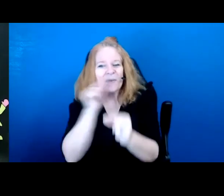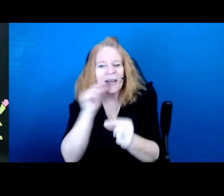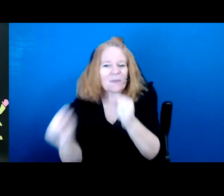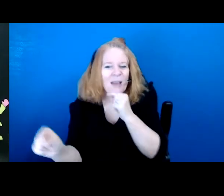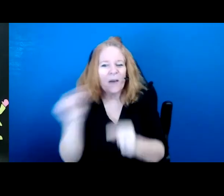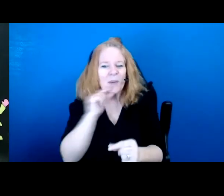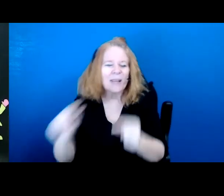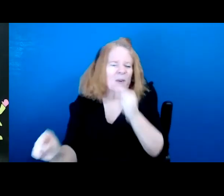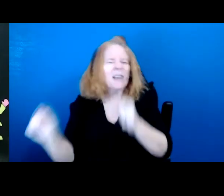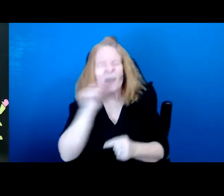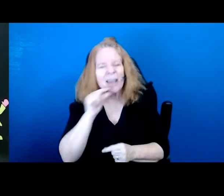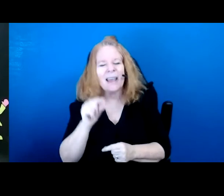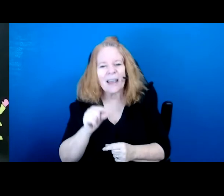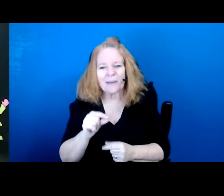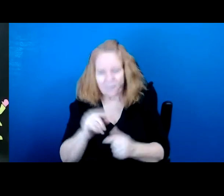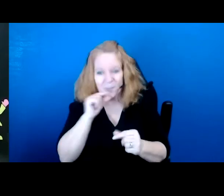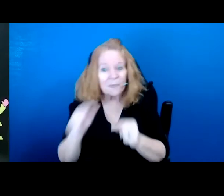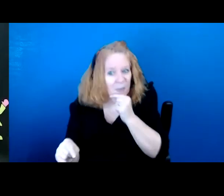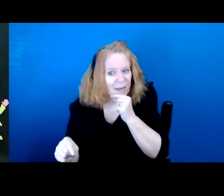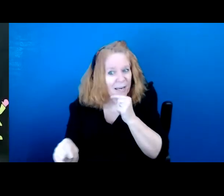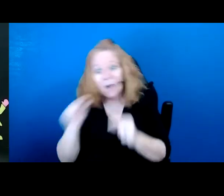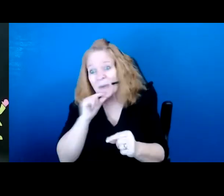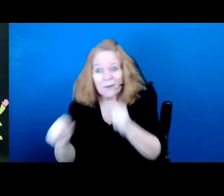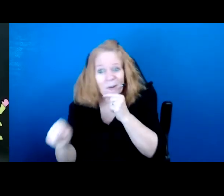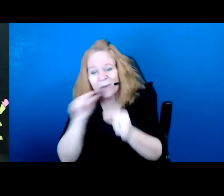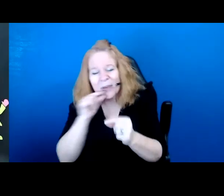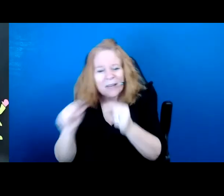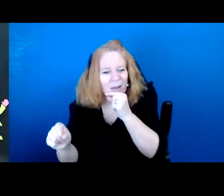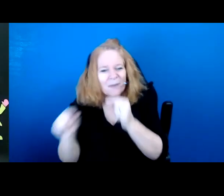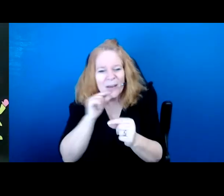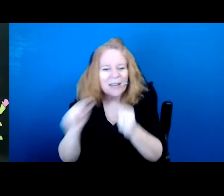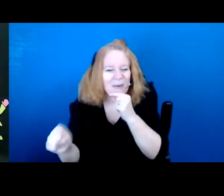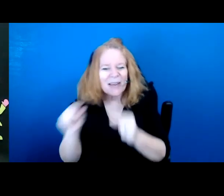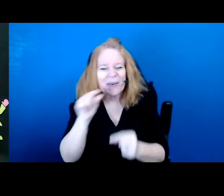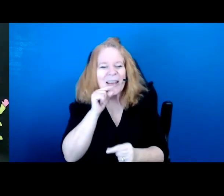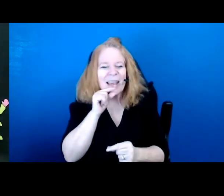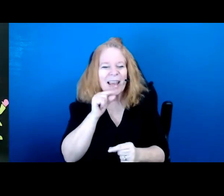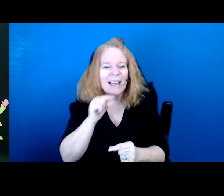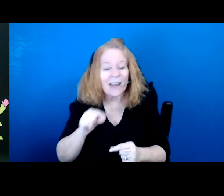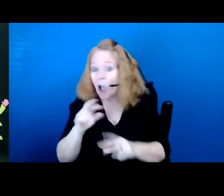uy uy uy uy uy